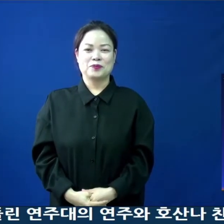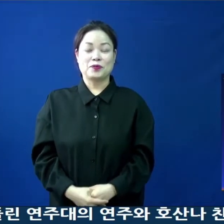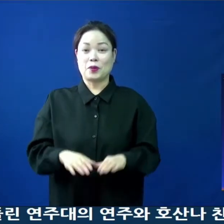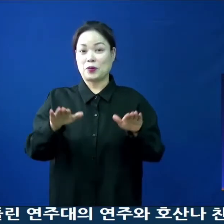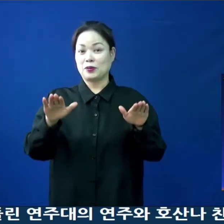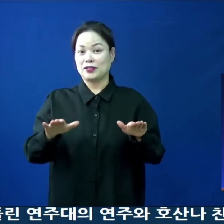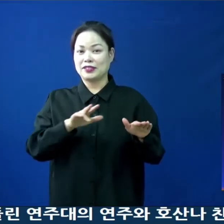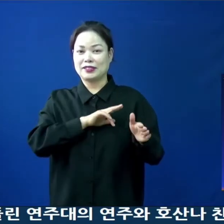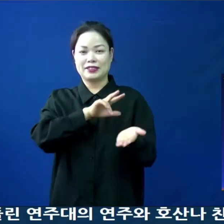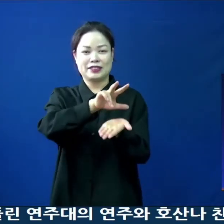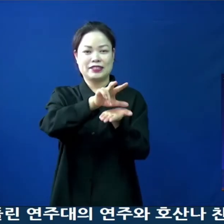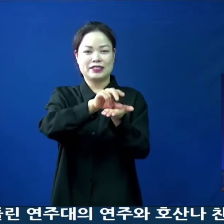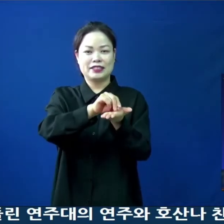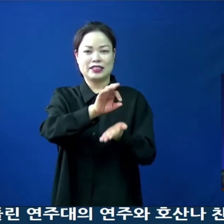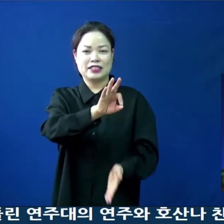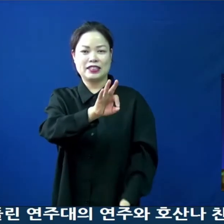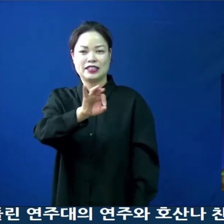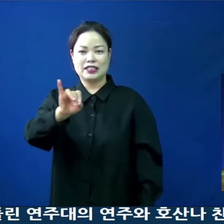오늘 제목은